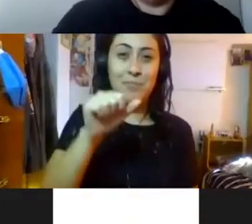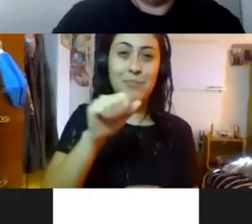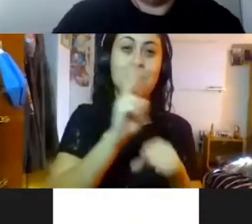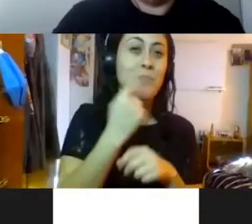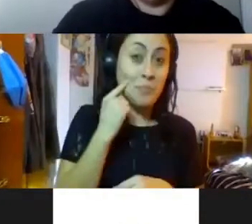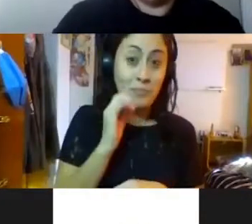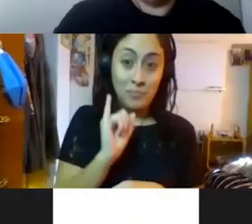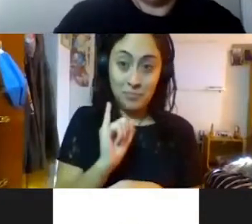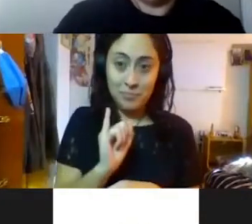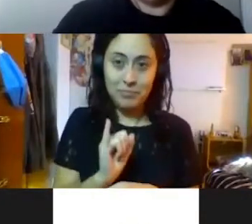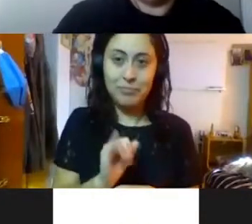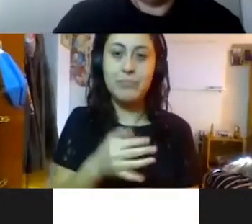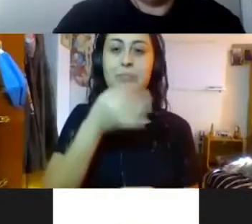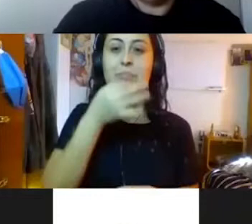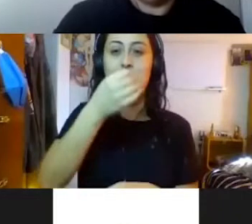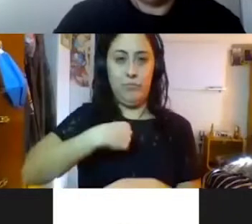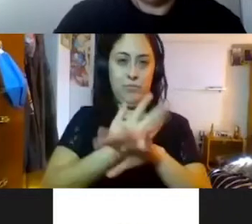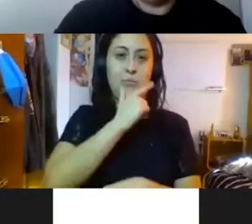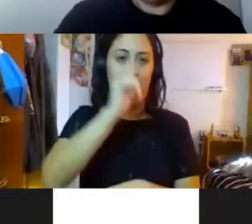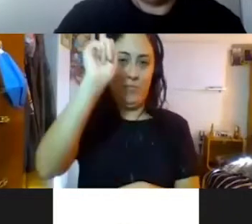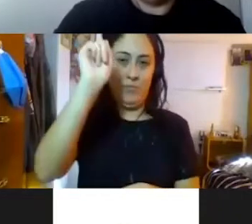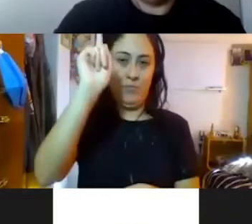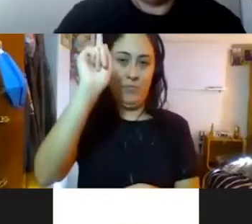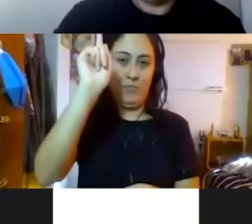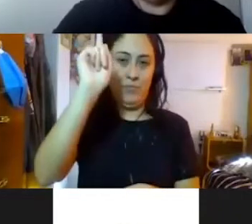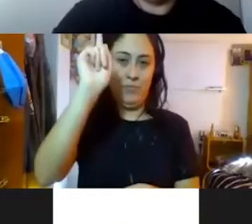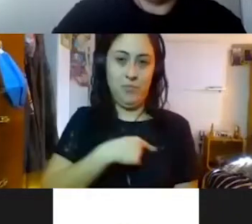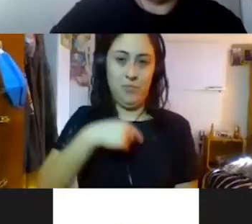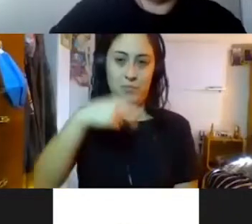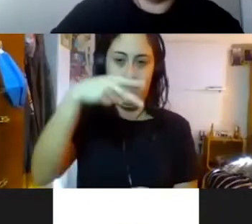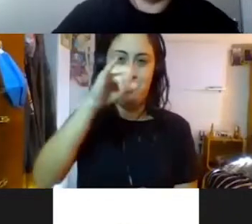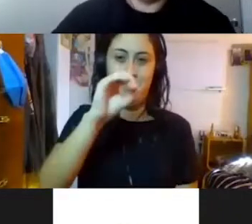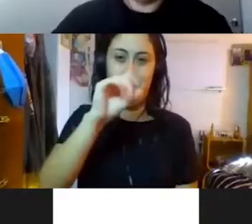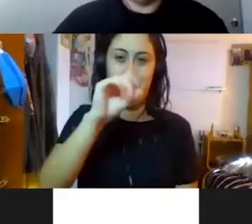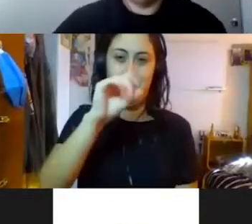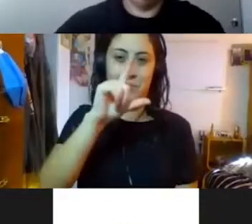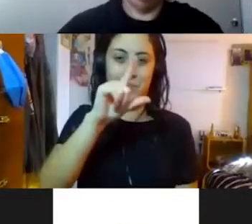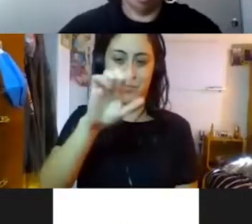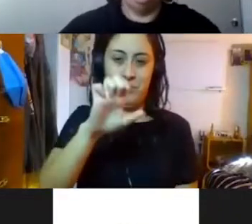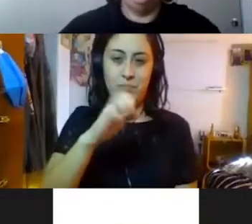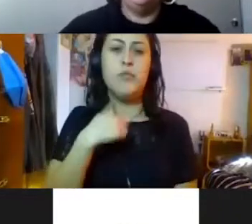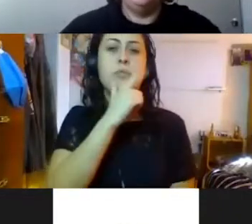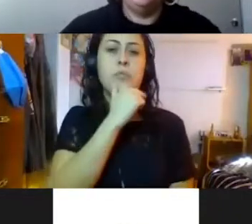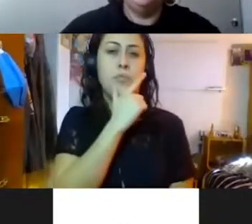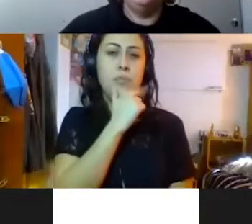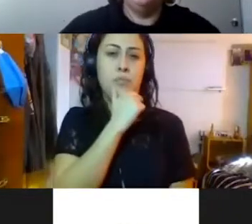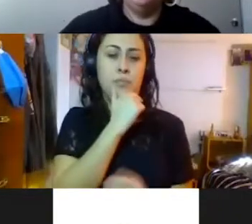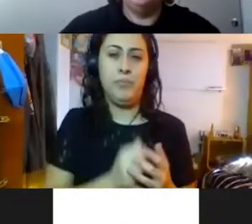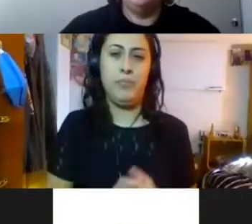Yo tengo una duda. Nicole, la escuchamos. Es que es como,